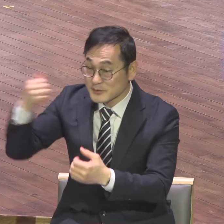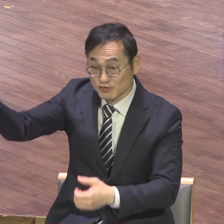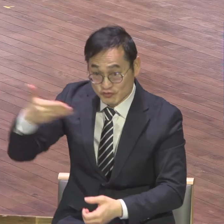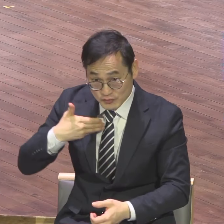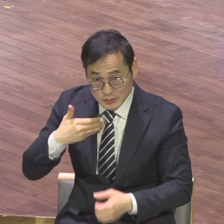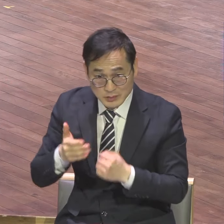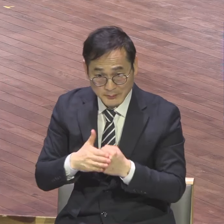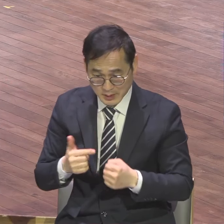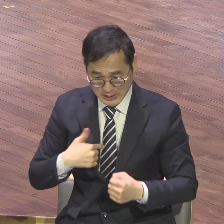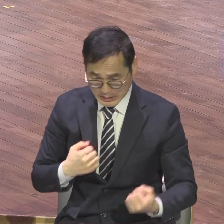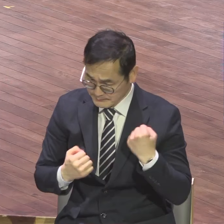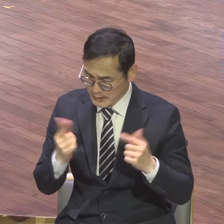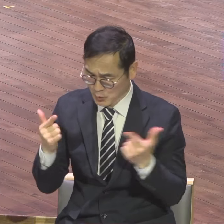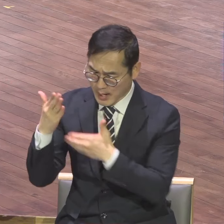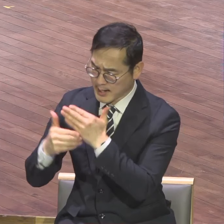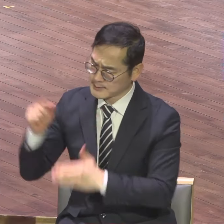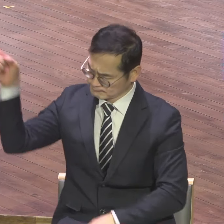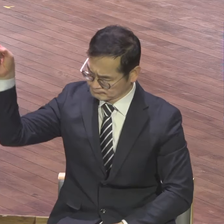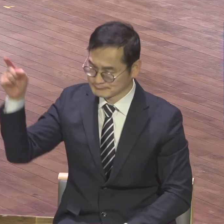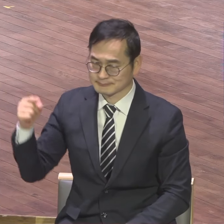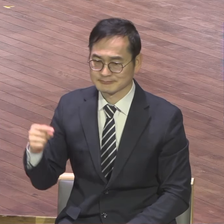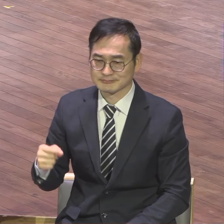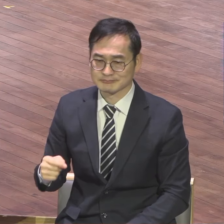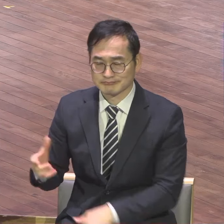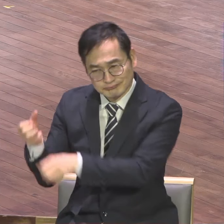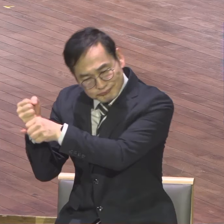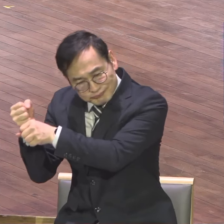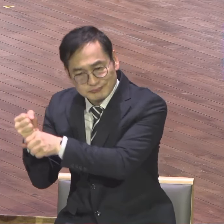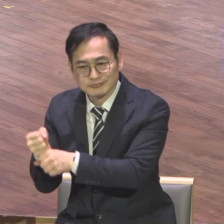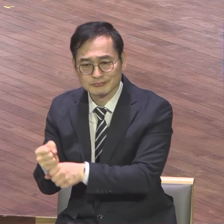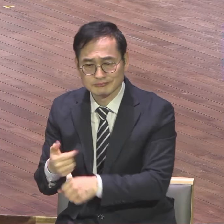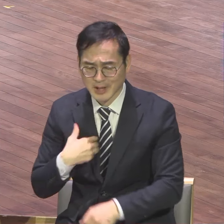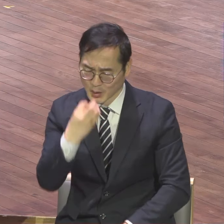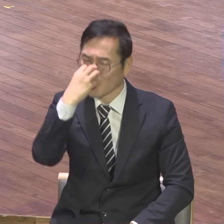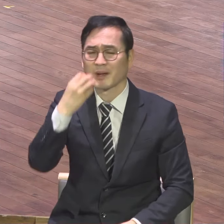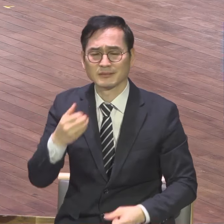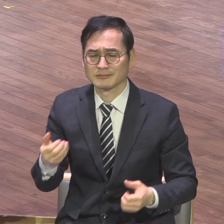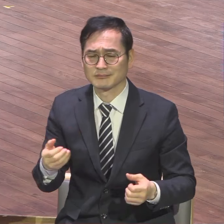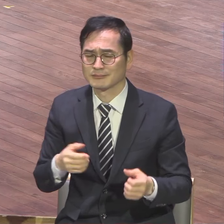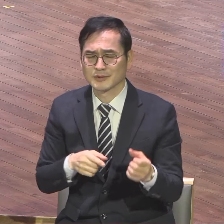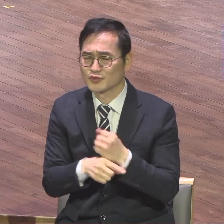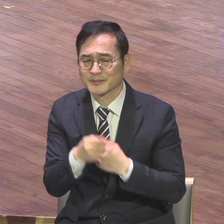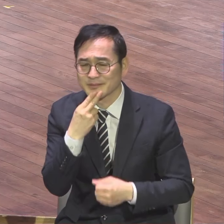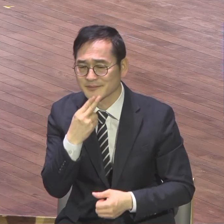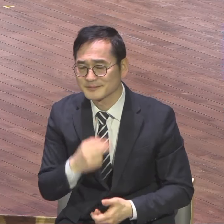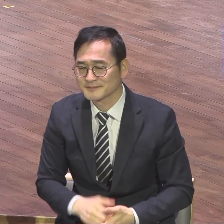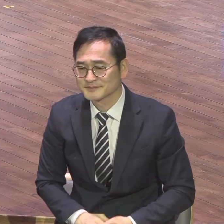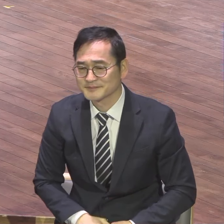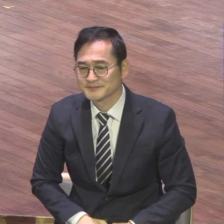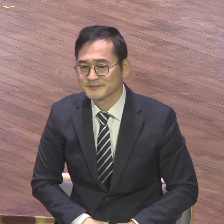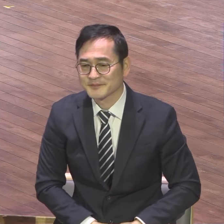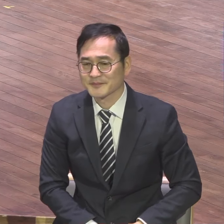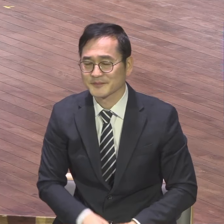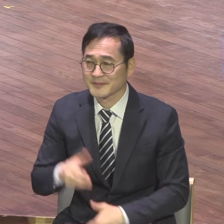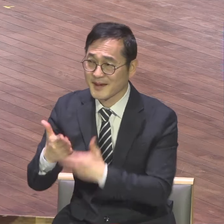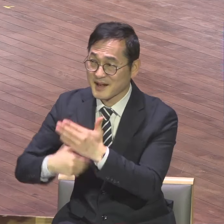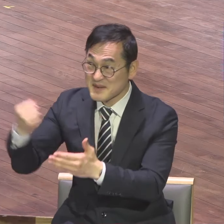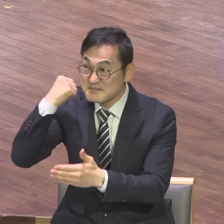없고 건방질 것도 없고 하나님의 힘으로 하니까 그 공급하신 힘의 출발점이